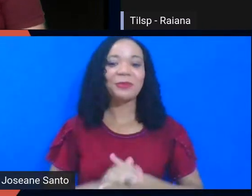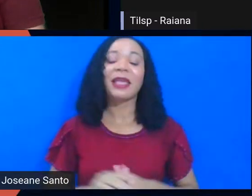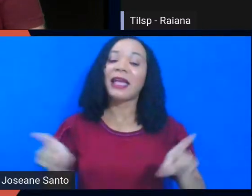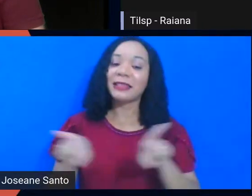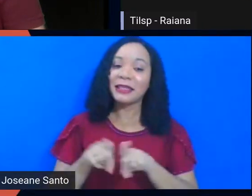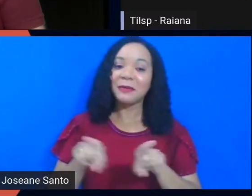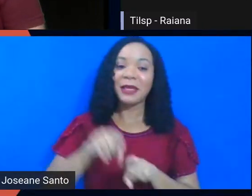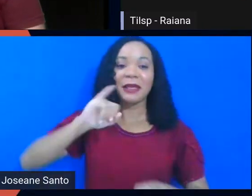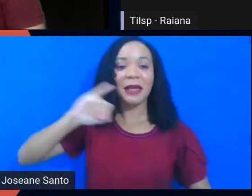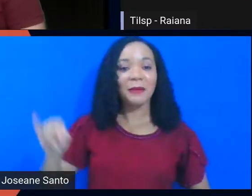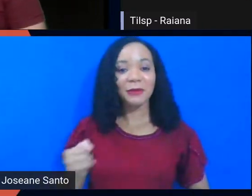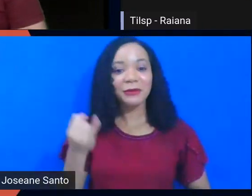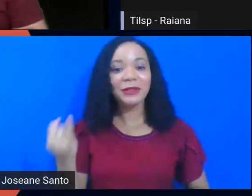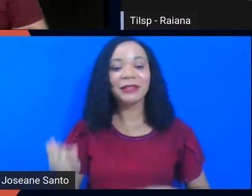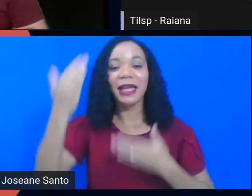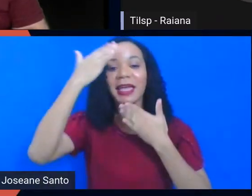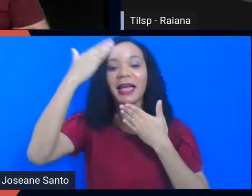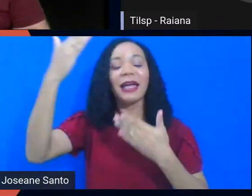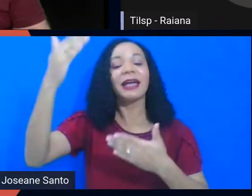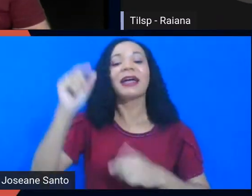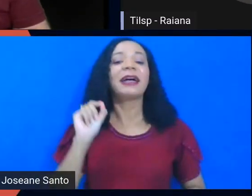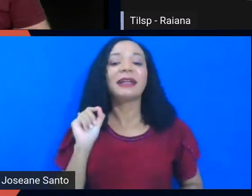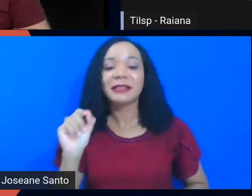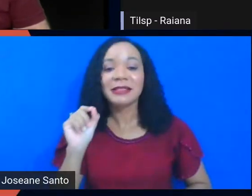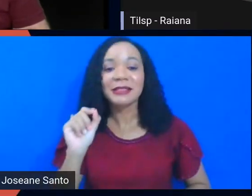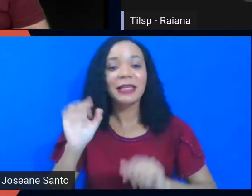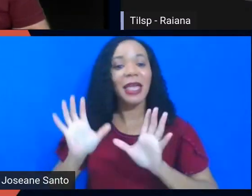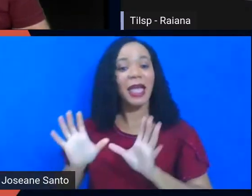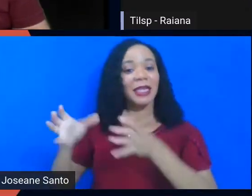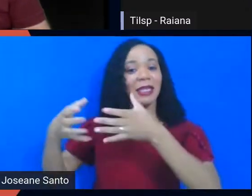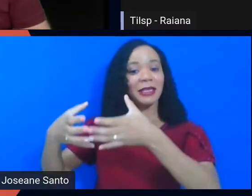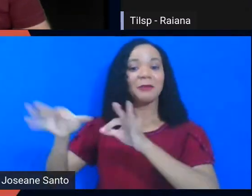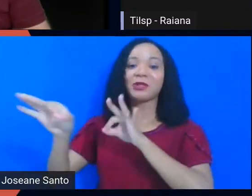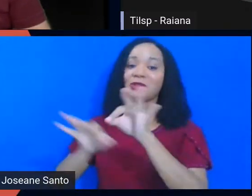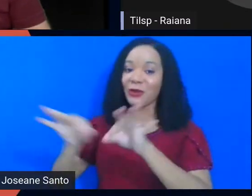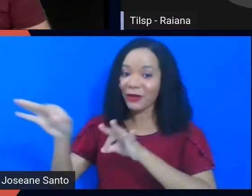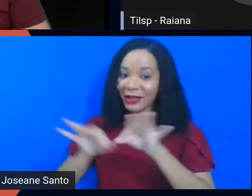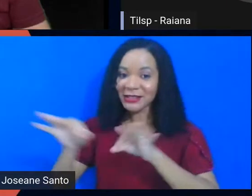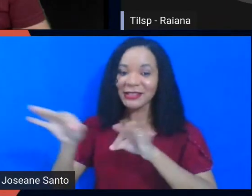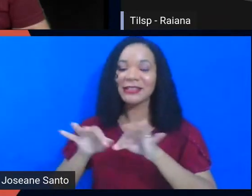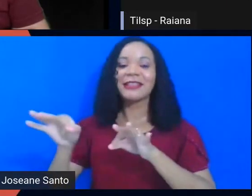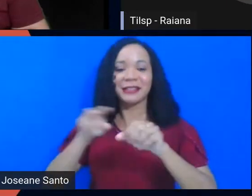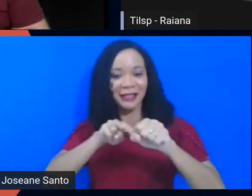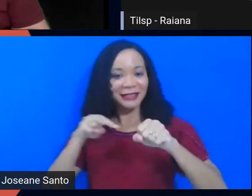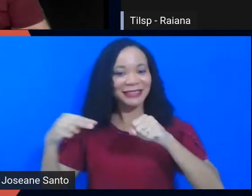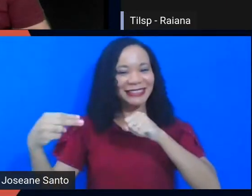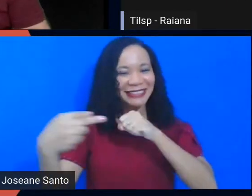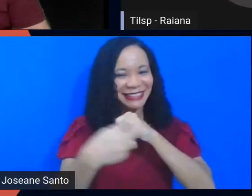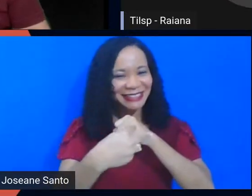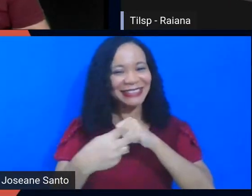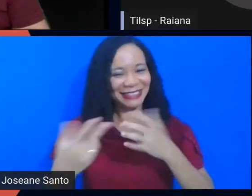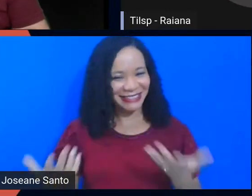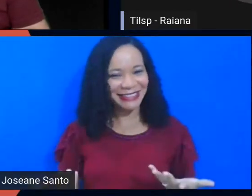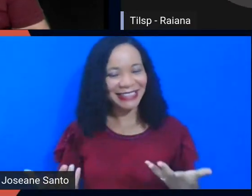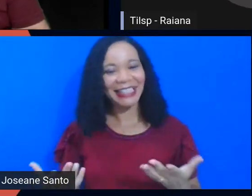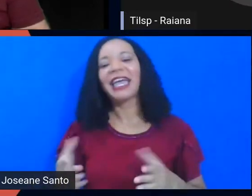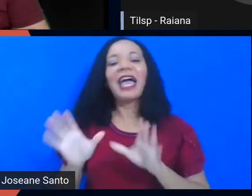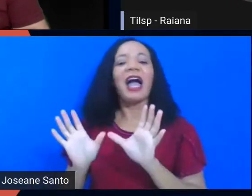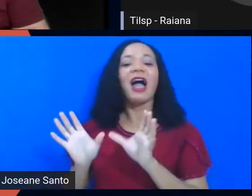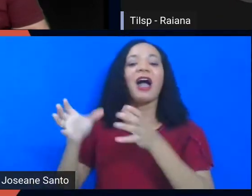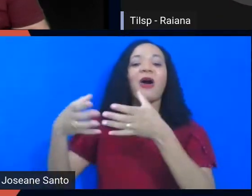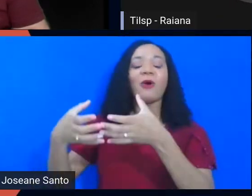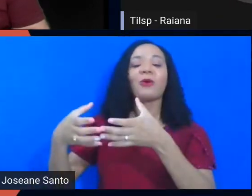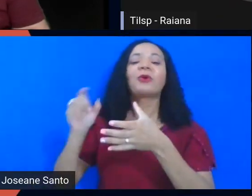Estou. Bem, também eu gostaria de aproveitar a oportunidade e fazer alguns agradecimentos pela equipe